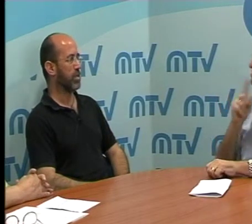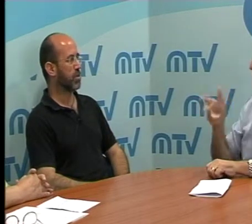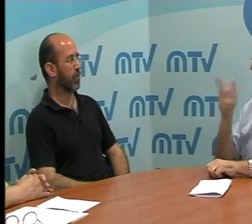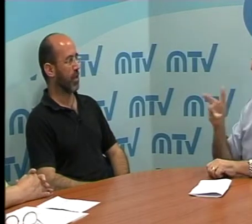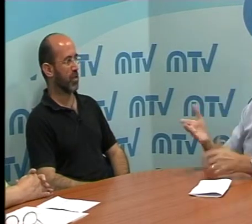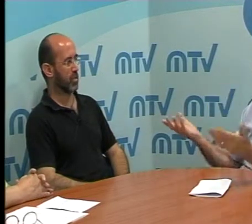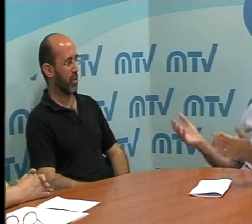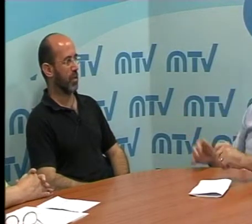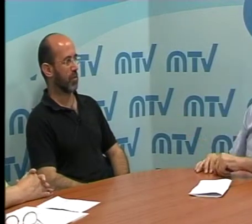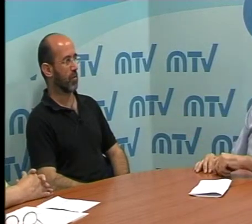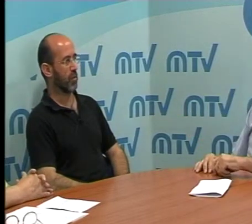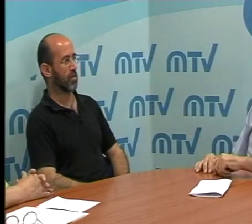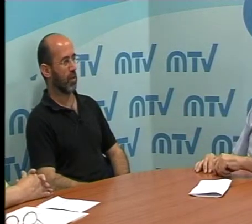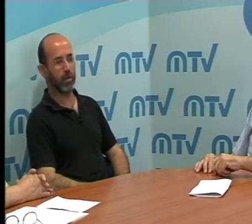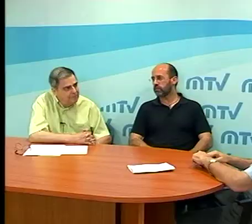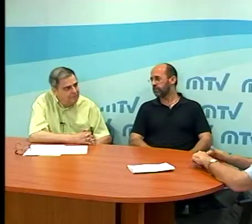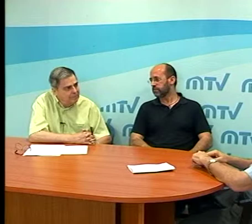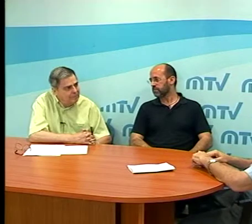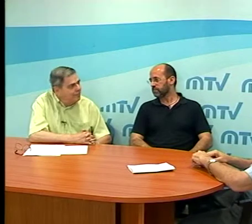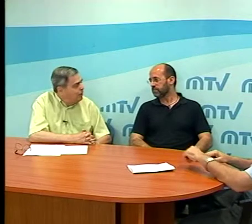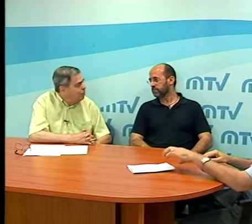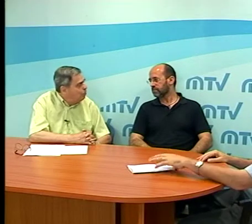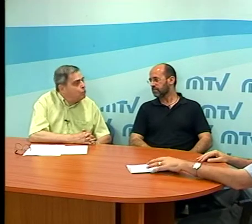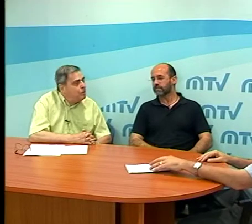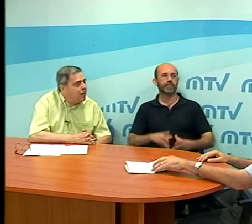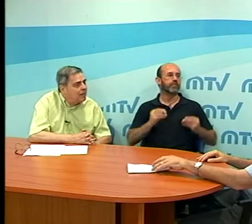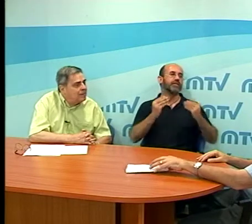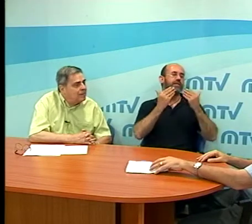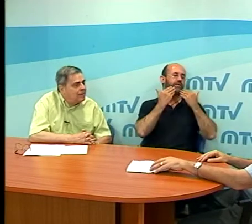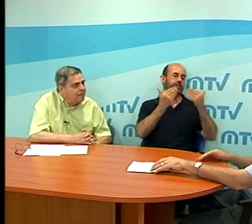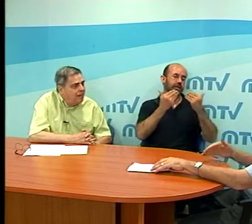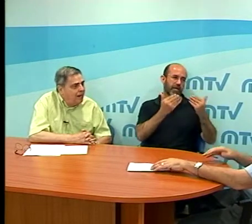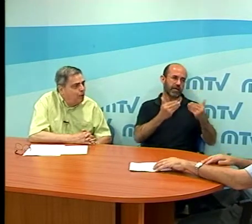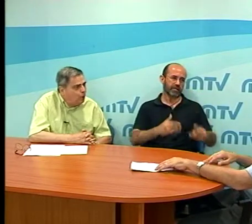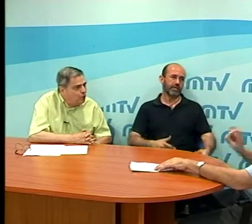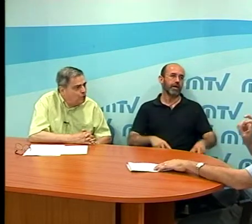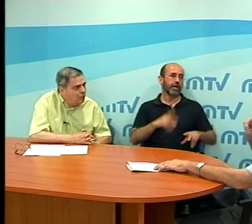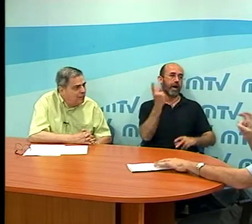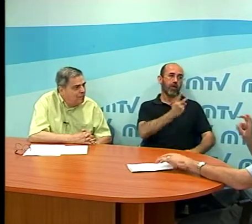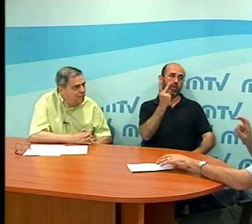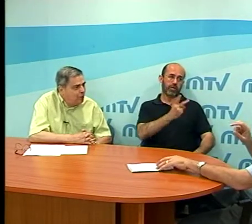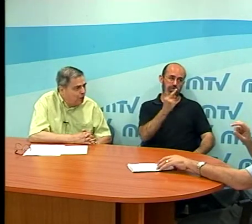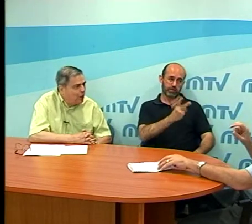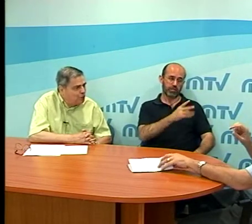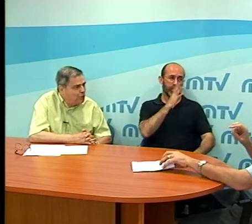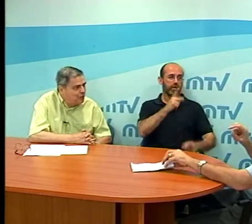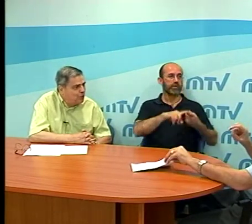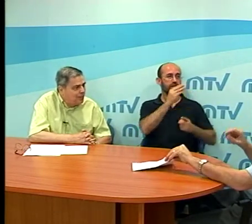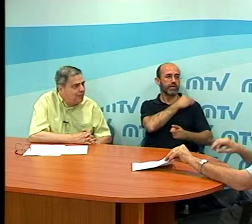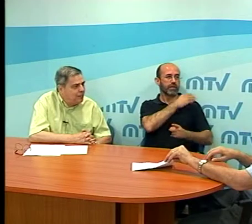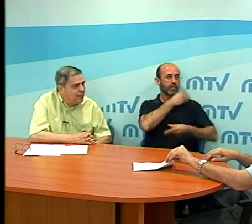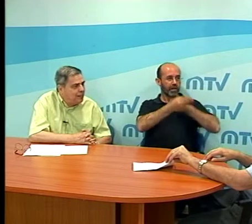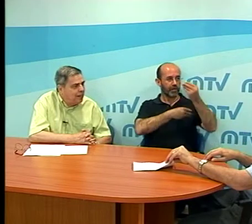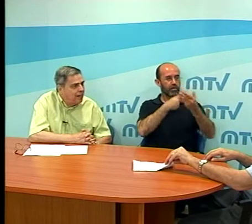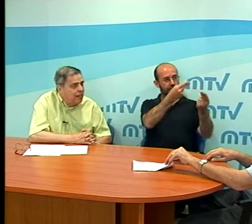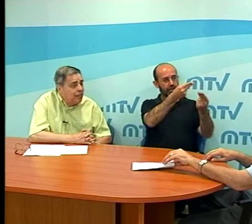mismos derechos que cualquier persona oyente. Muchísimas gracias a los dos por habernos hecho